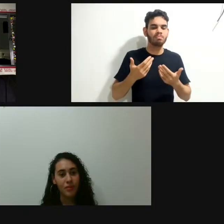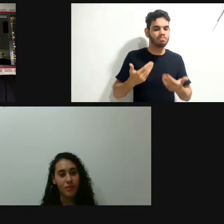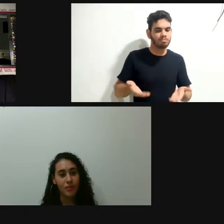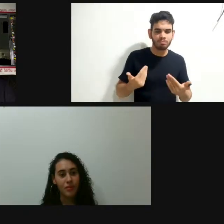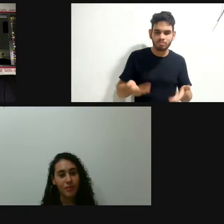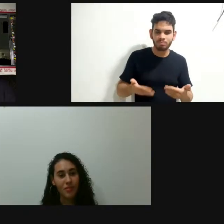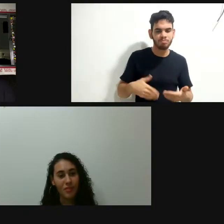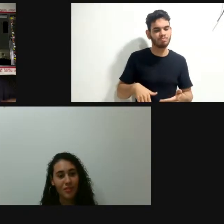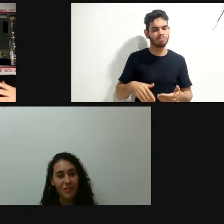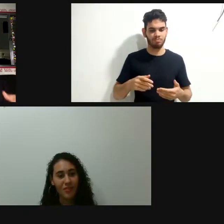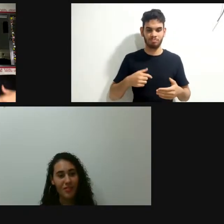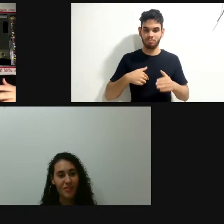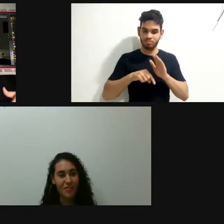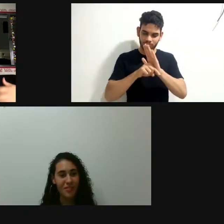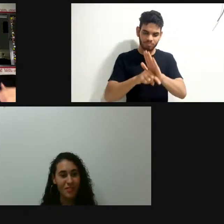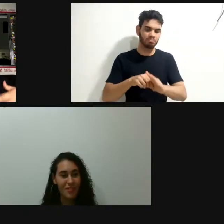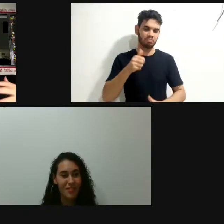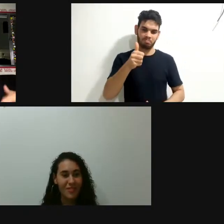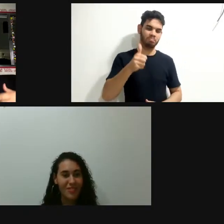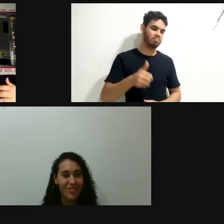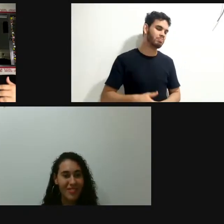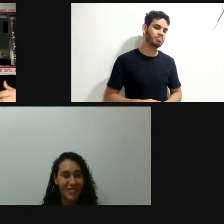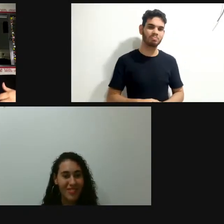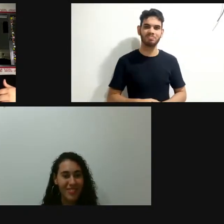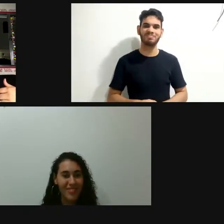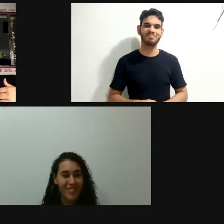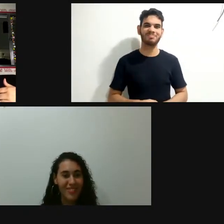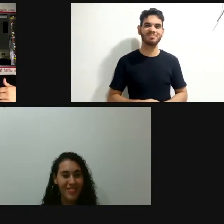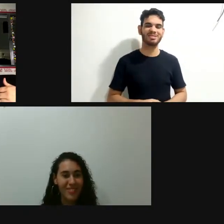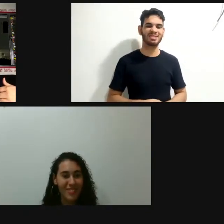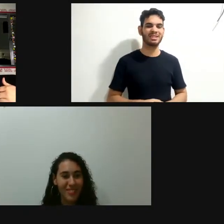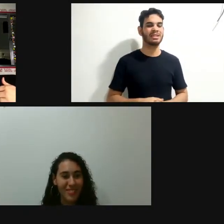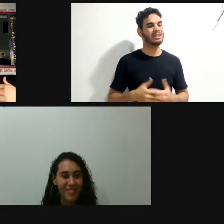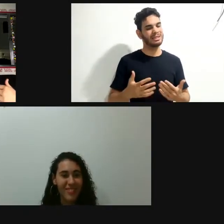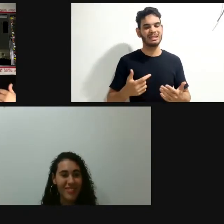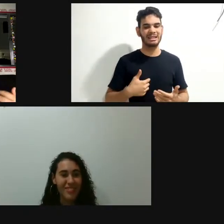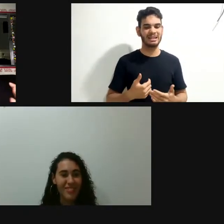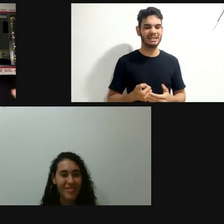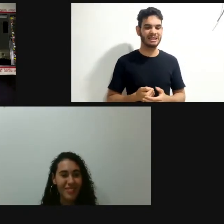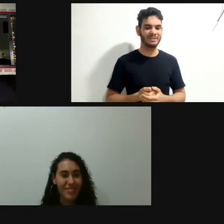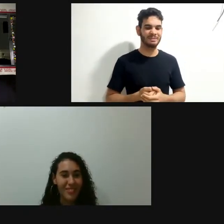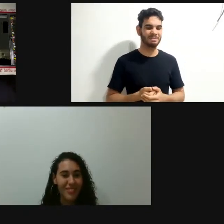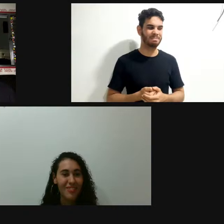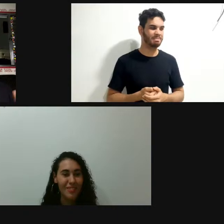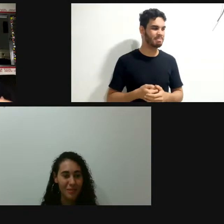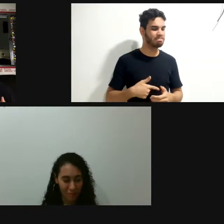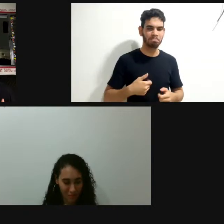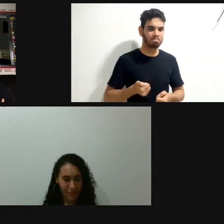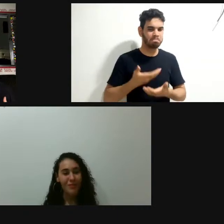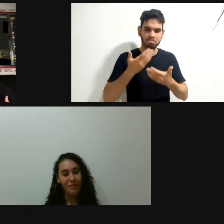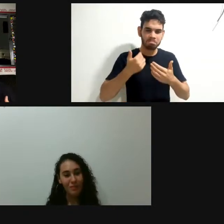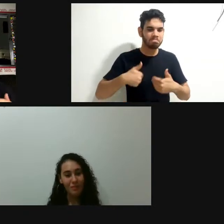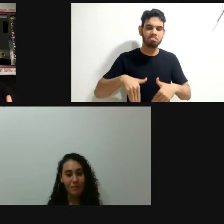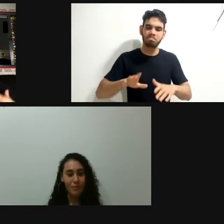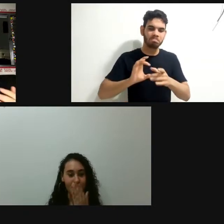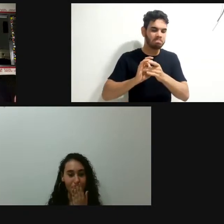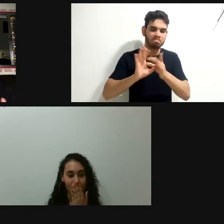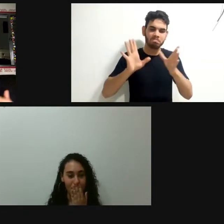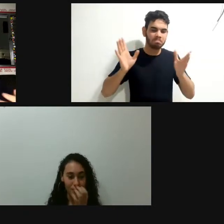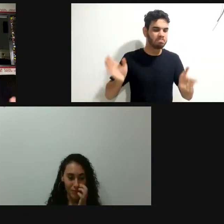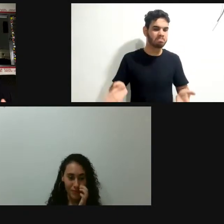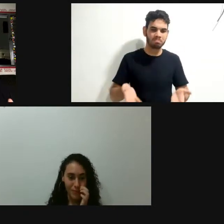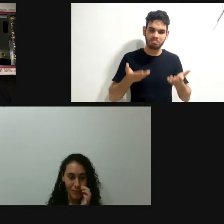para vocês, eu tento deixar as coisas surgir, ir acontecendo, a pessoa não ficar